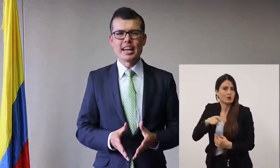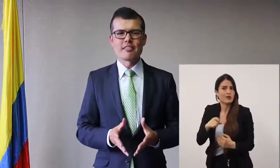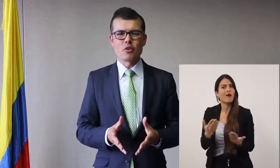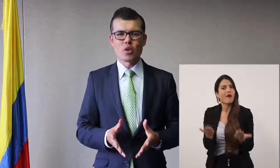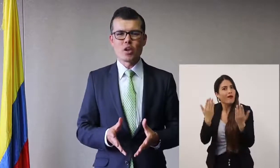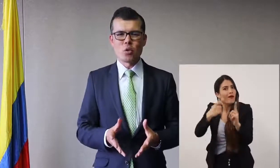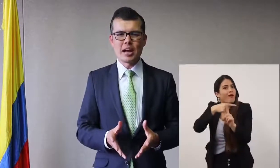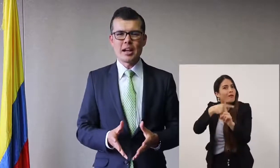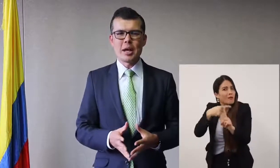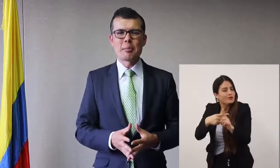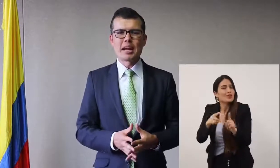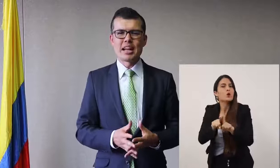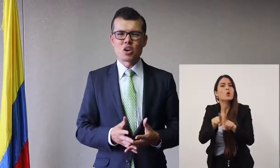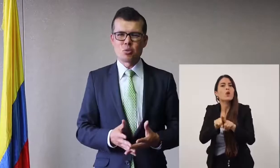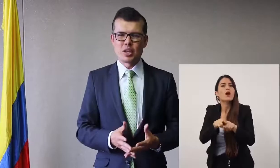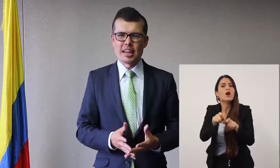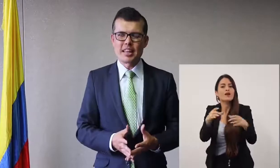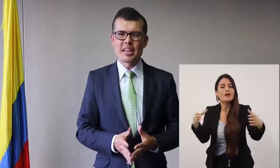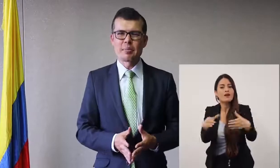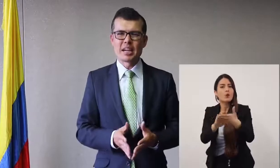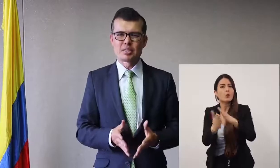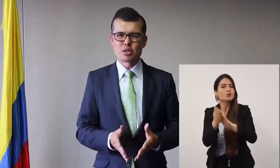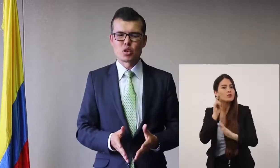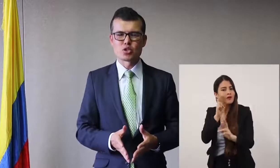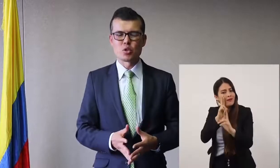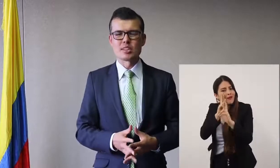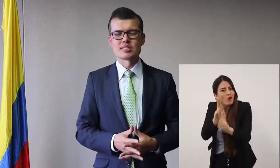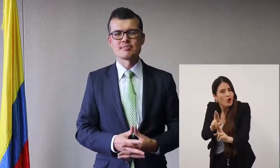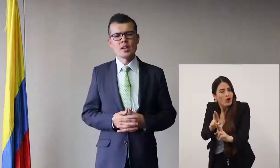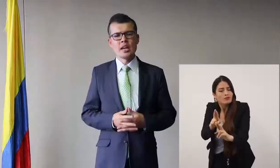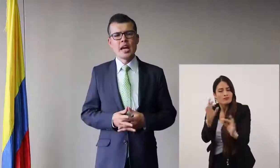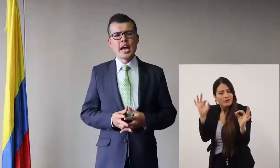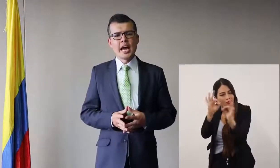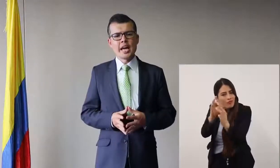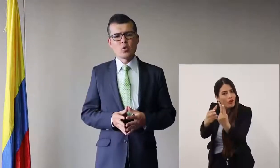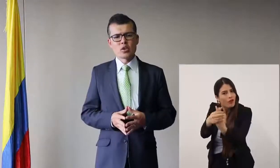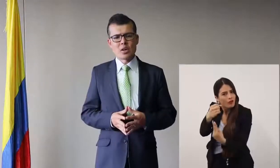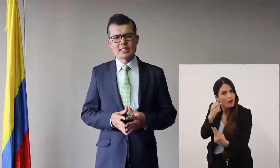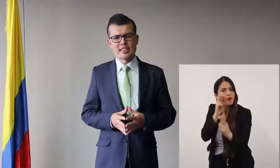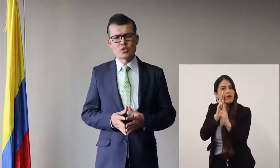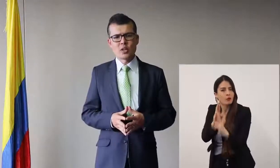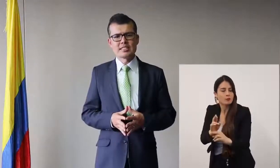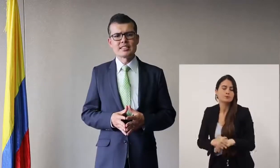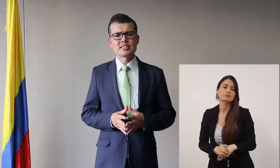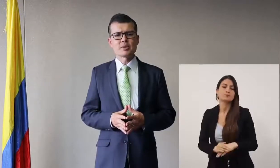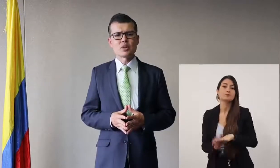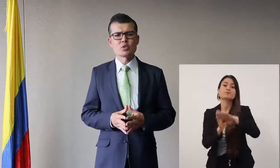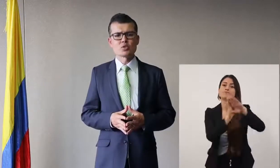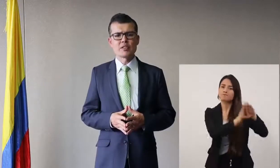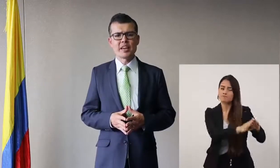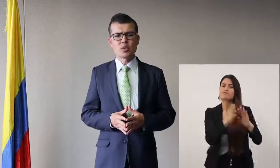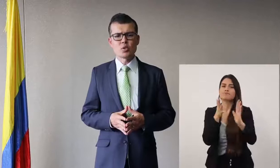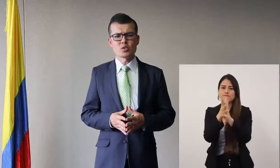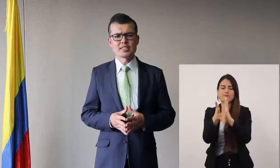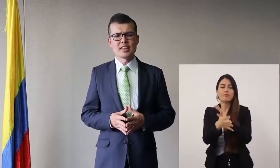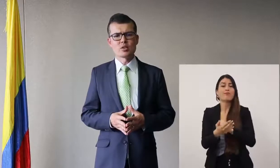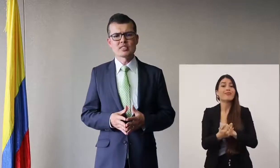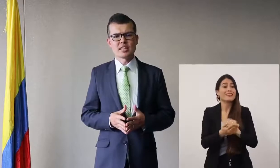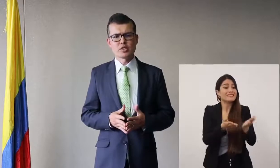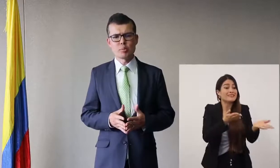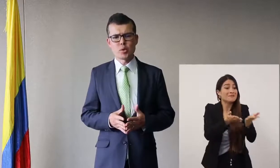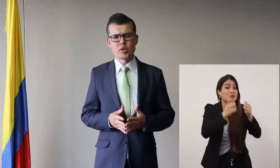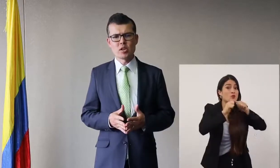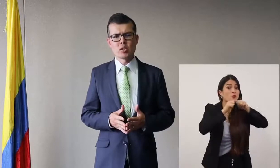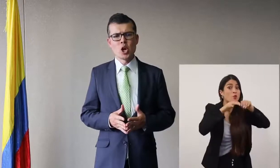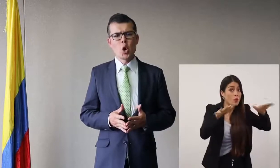reconoce el enfoque dual para la comunidad y para las personas sordas. En cuanto al acceso de licencias para conducir vehículos destinados